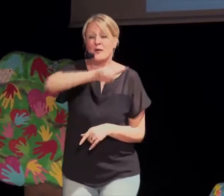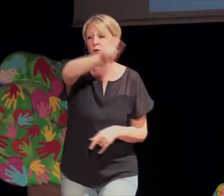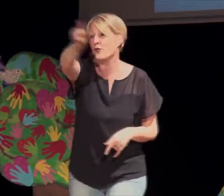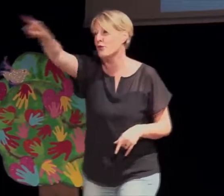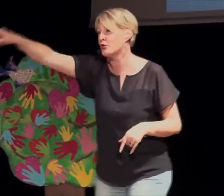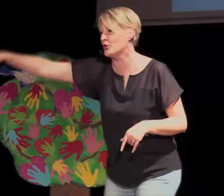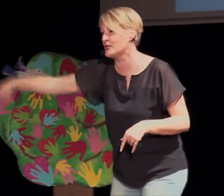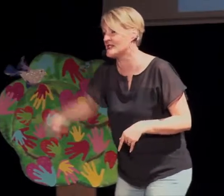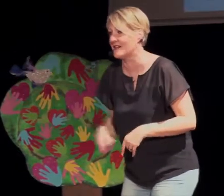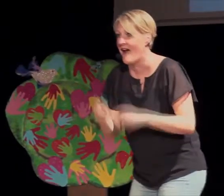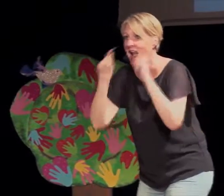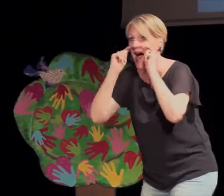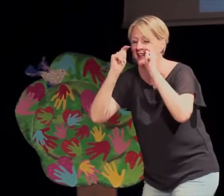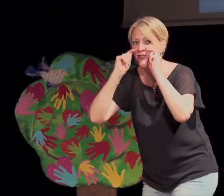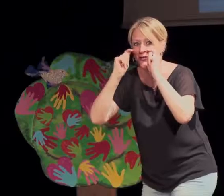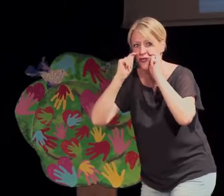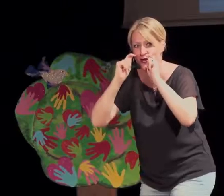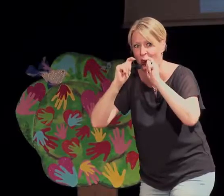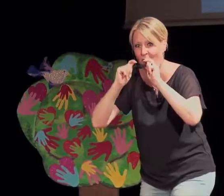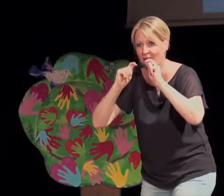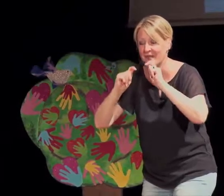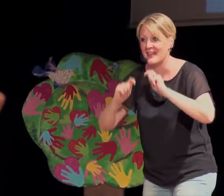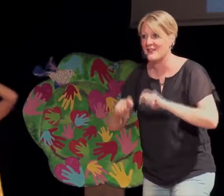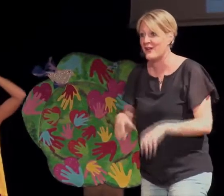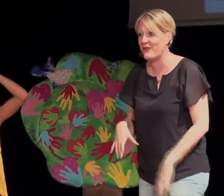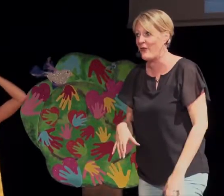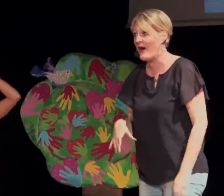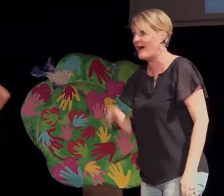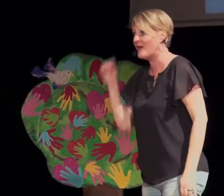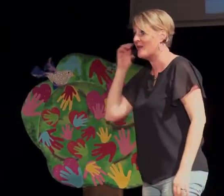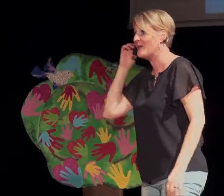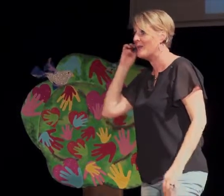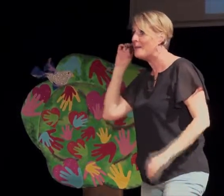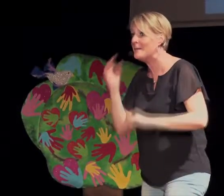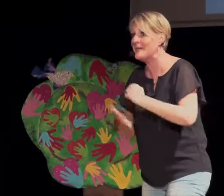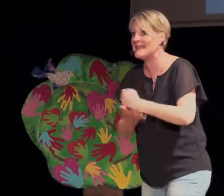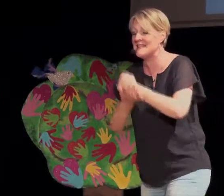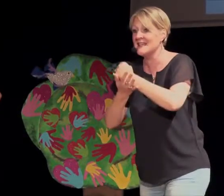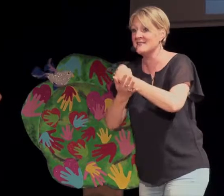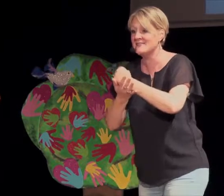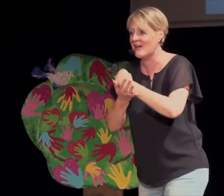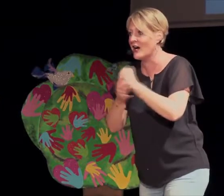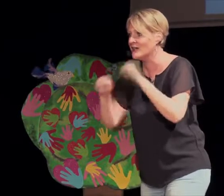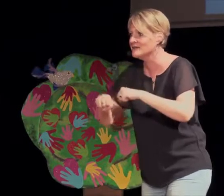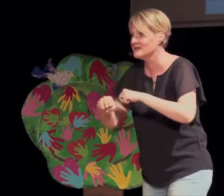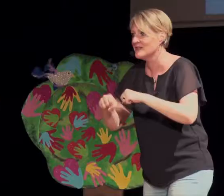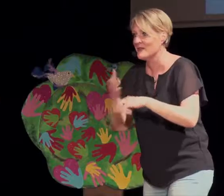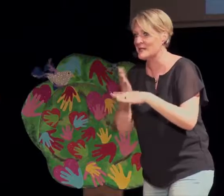de vous tous. Attention, il va falloir m'aider, d'accord? Vous êtes